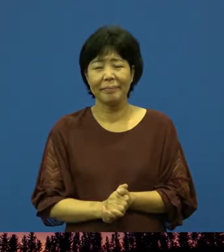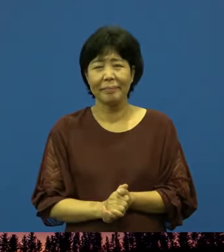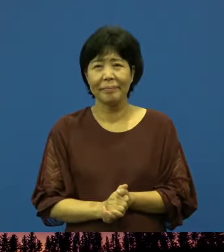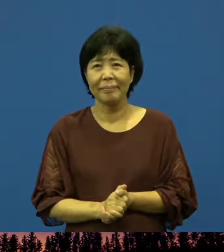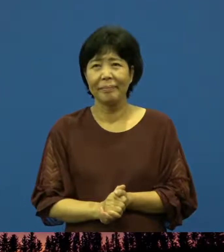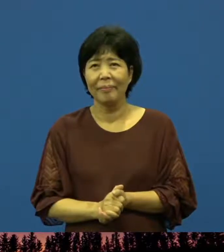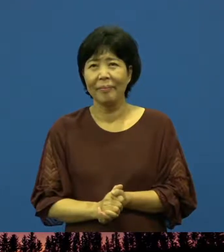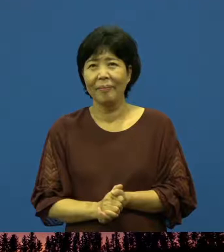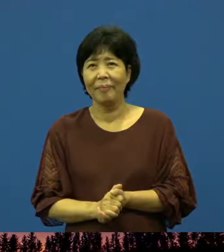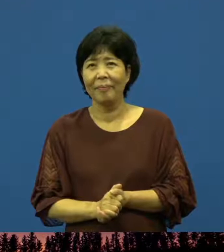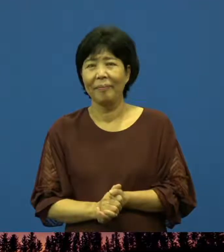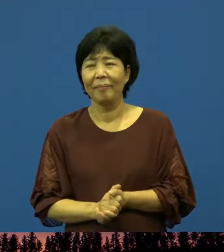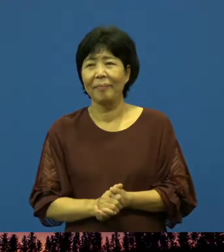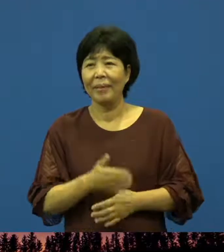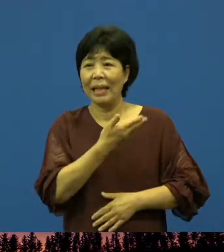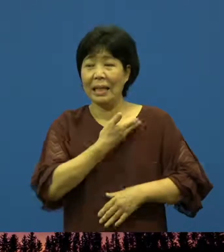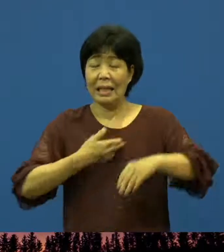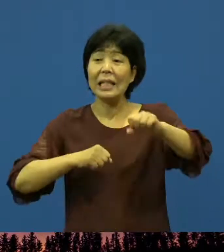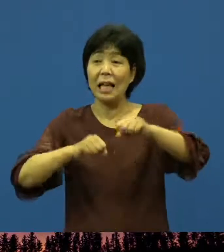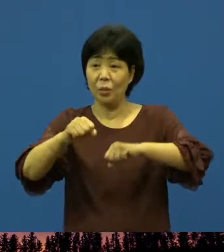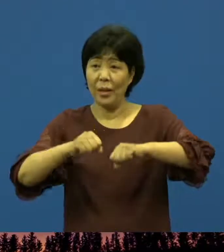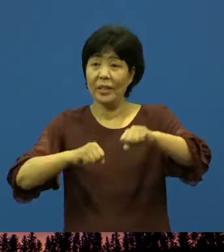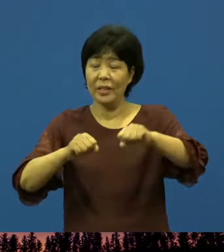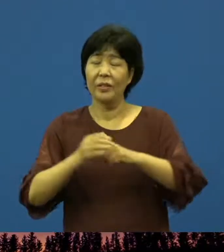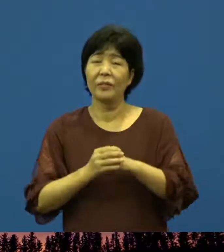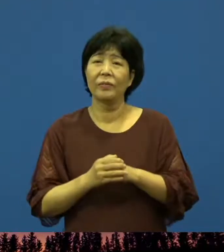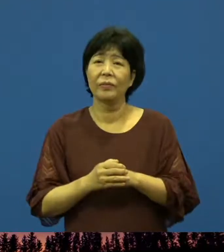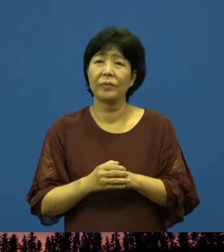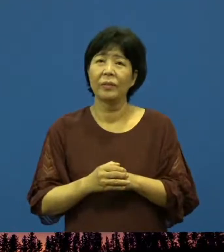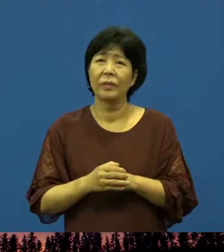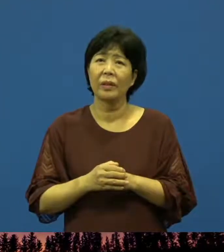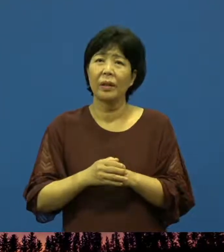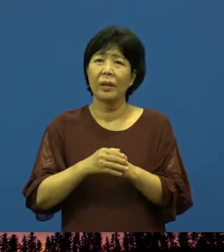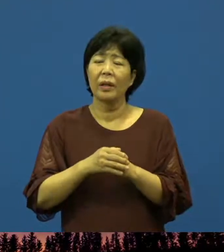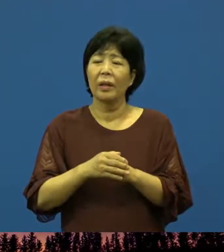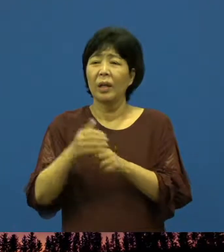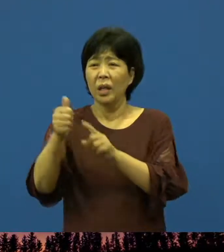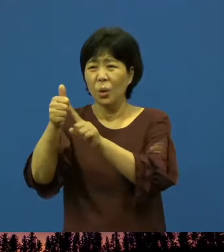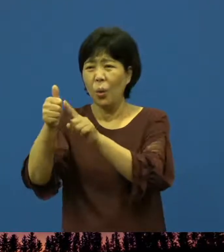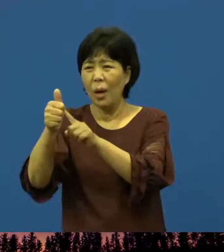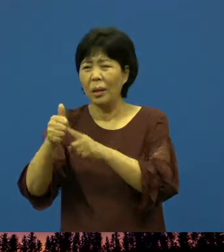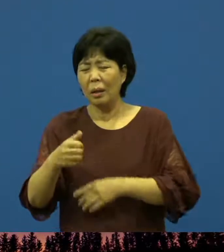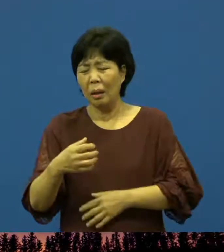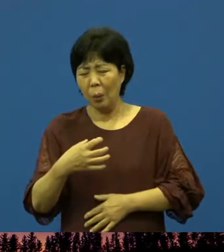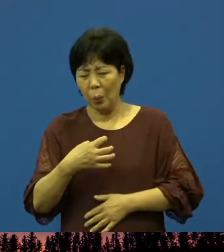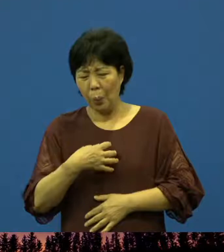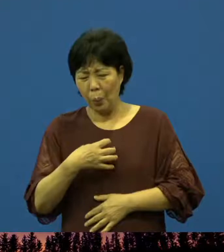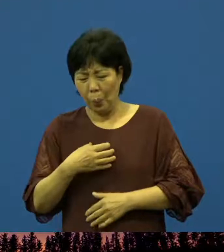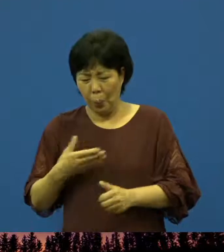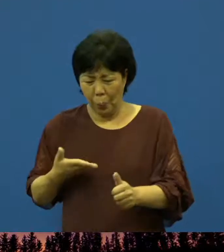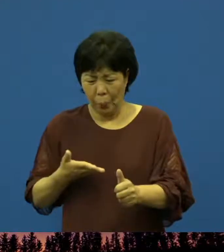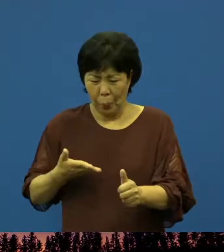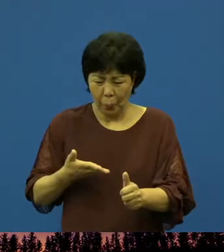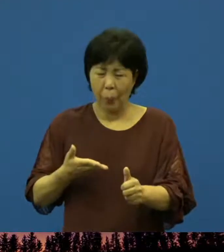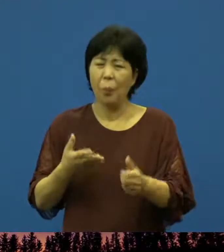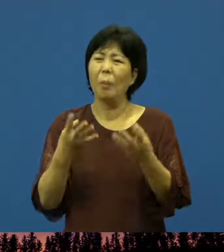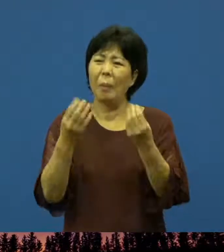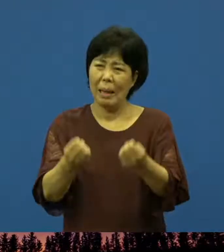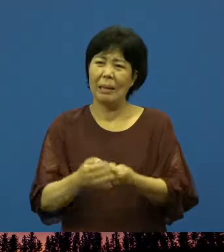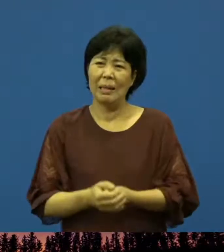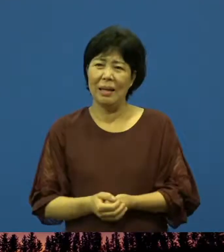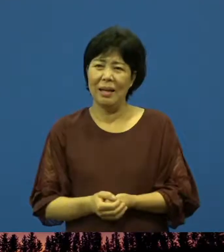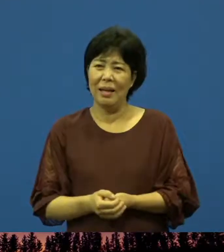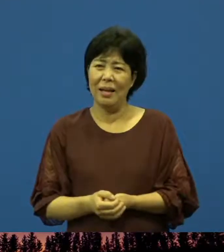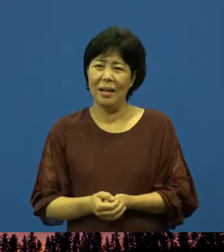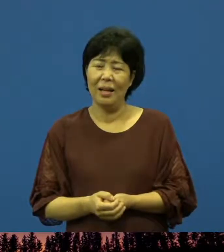여러분 사도행전에서 베드로와 요한이 많은들이 미혹을 받았습니다. 이 예수 믿는 이